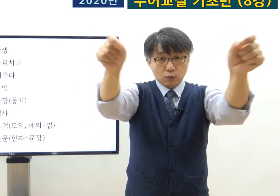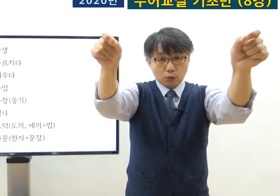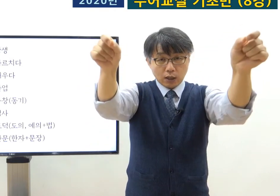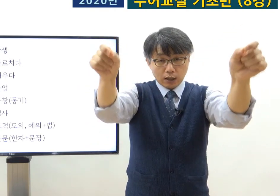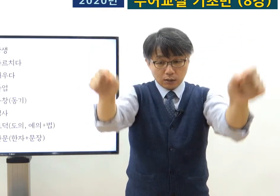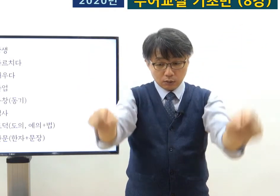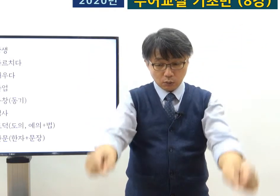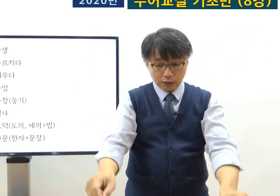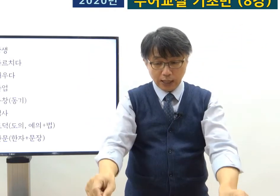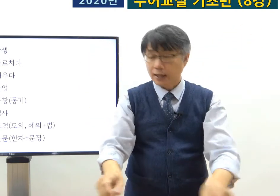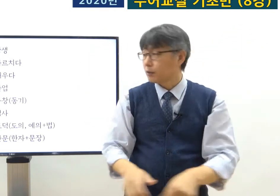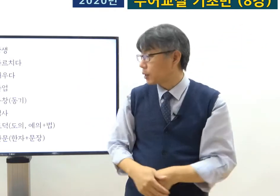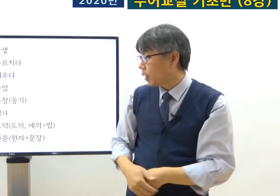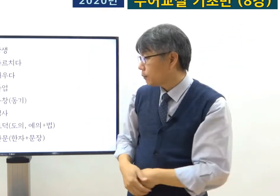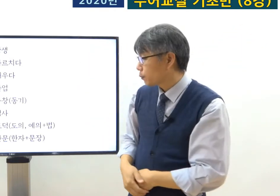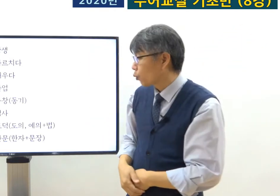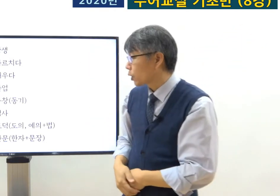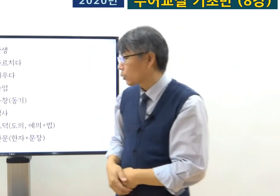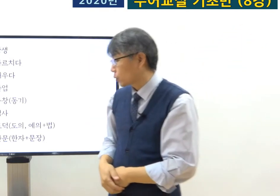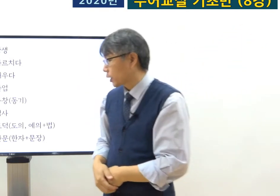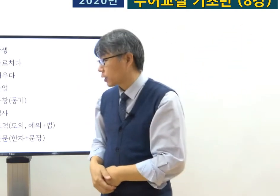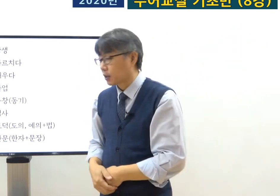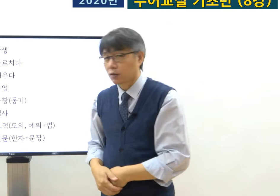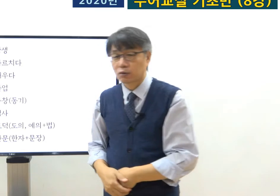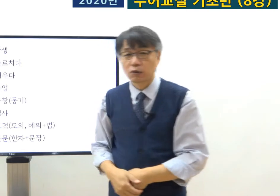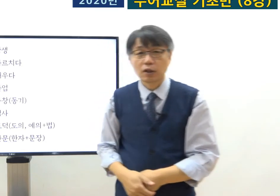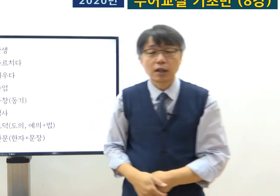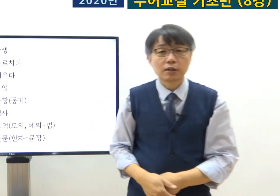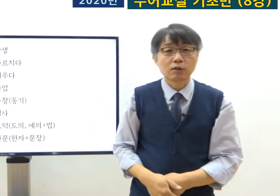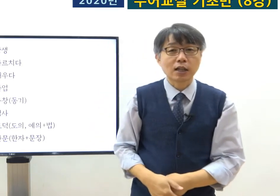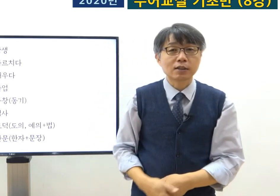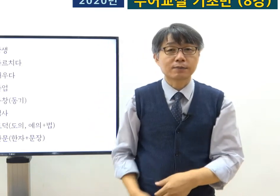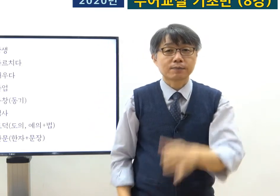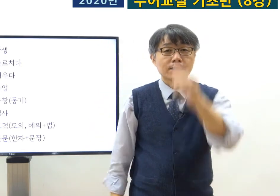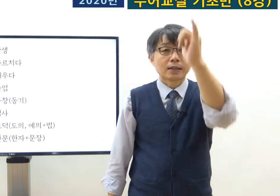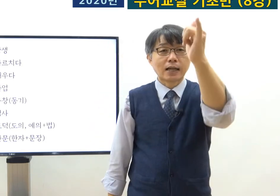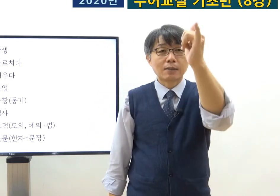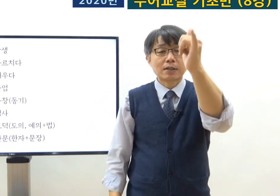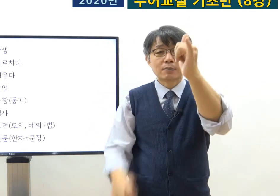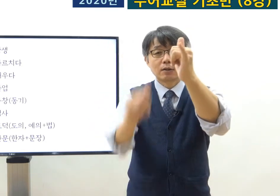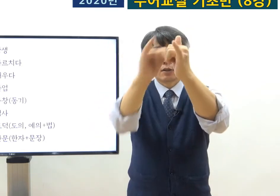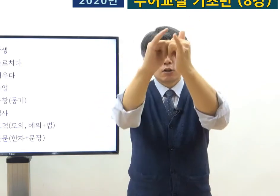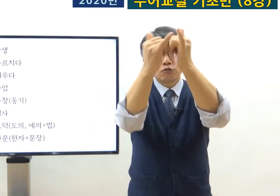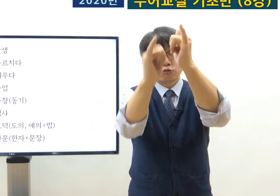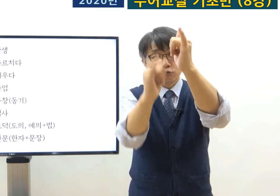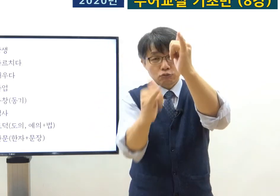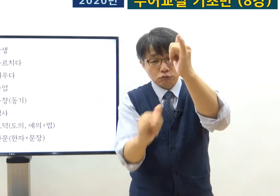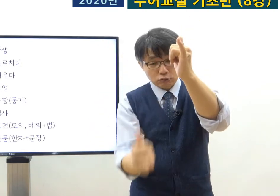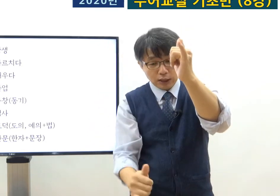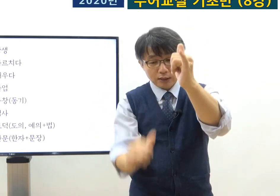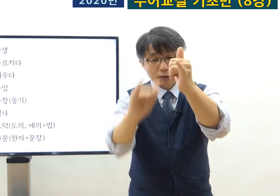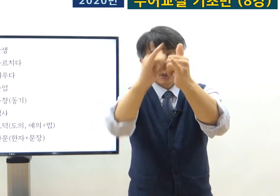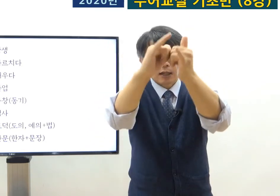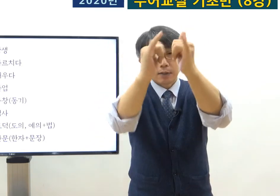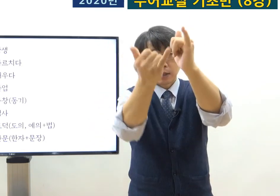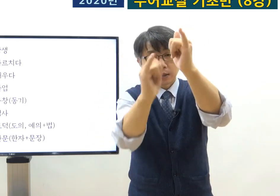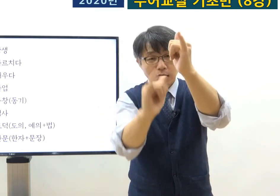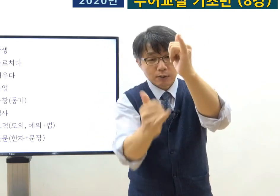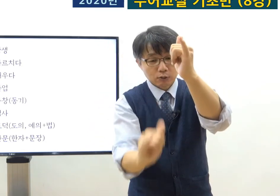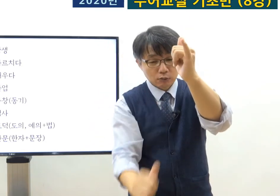이렇게 동창입니다. 동기 동창 이렇게 쓰고요. 역사는 사람이 있으면 쭉 따라내는 사람이 쭉